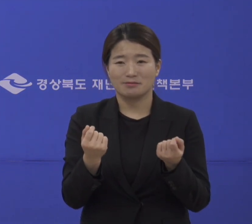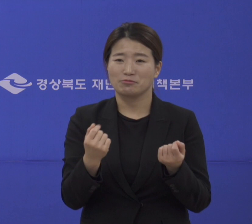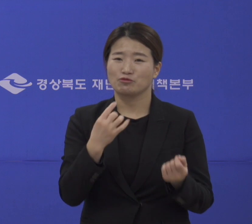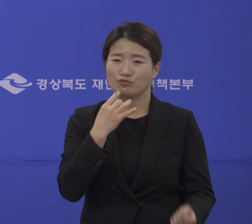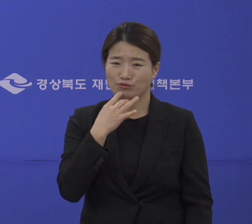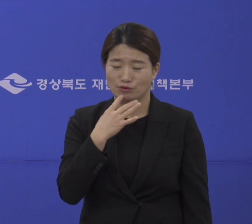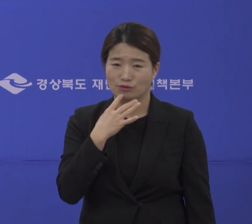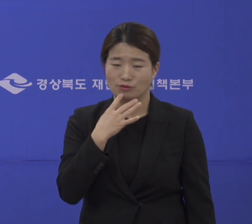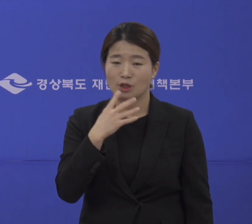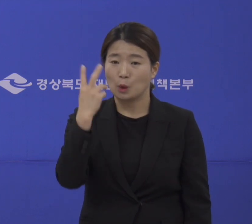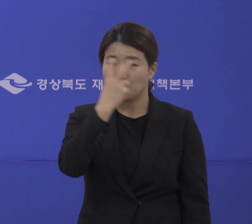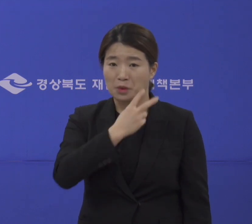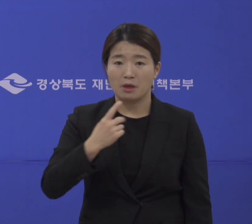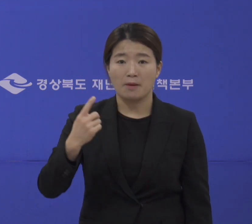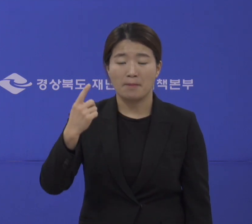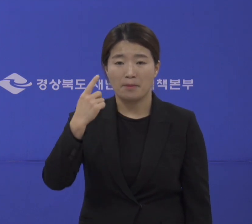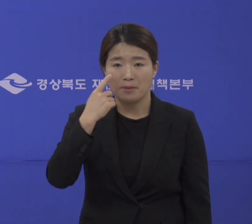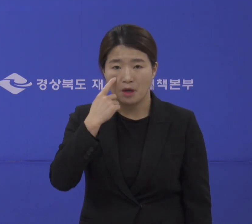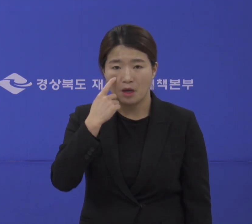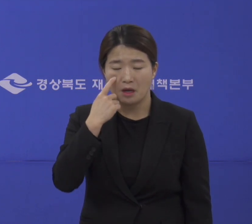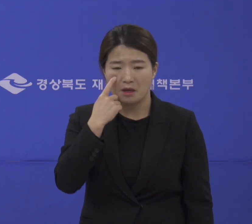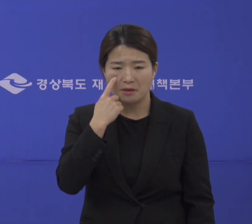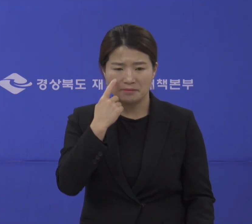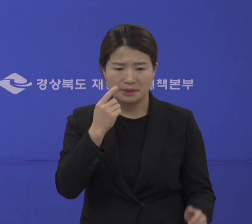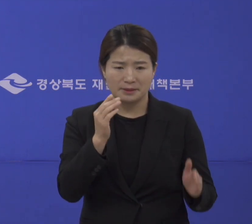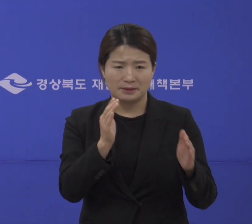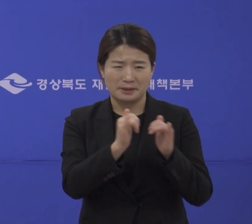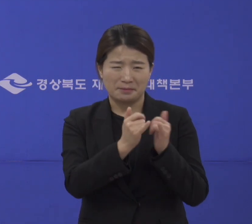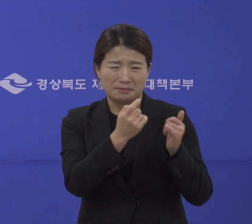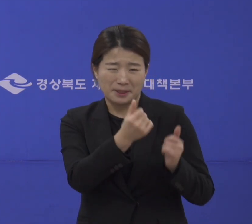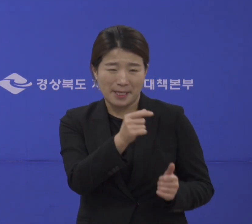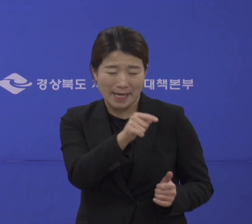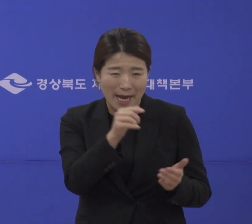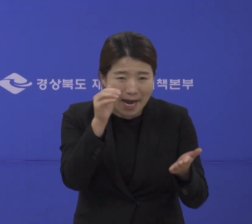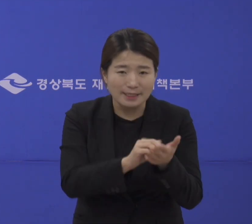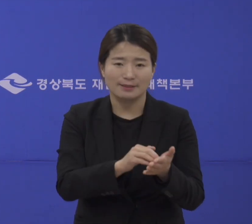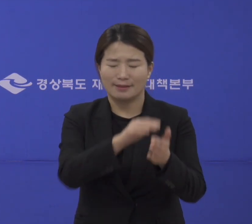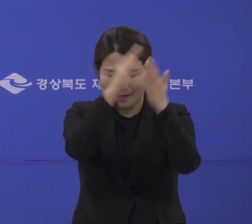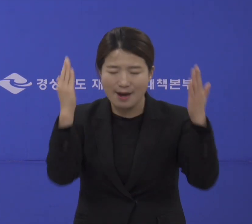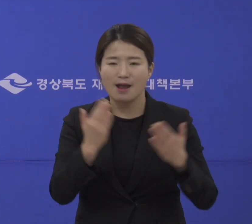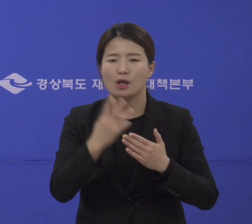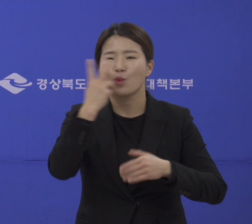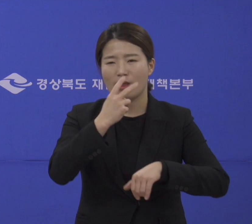있고 조사해가 뭐 작은 것까지 다 조사 중에 있다는 말씀을 드립니다.